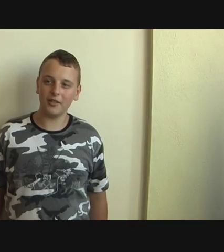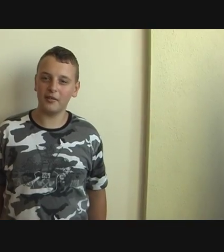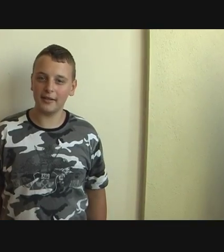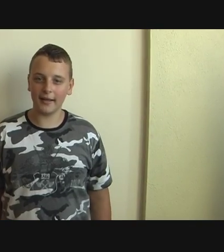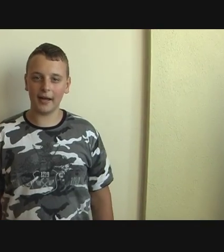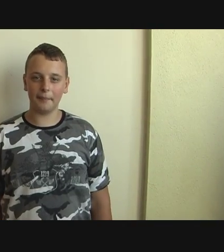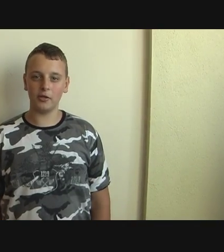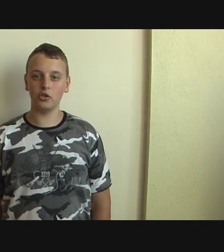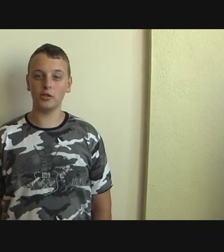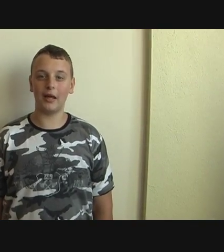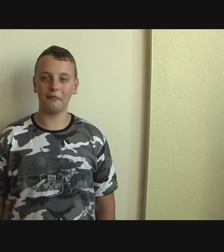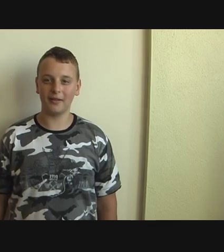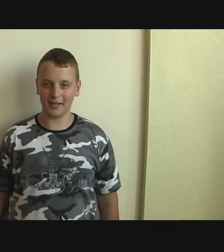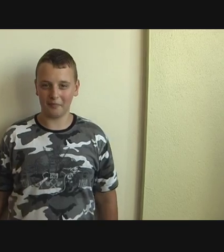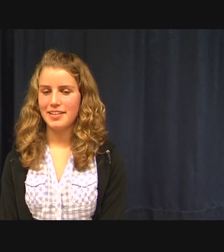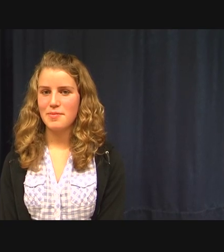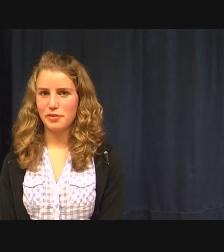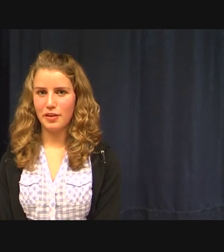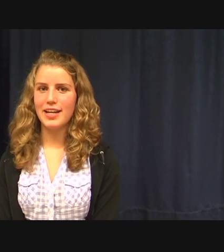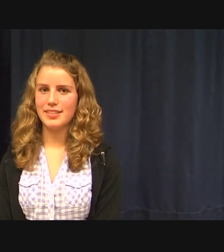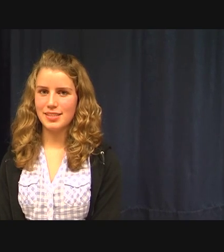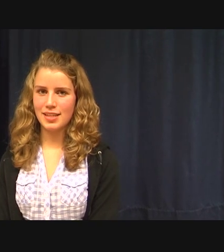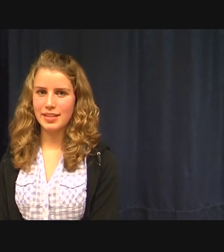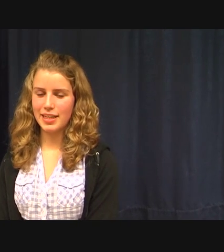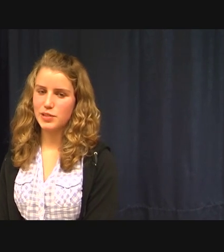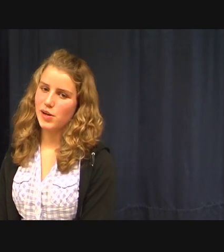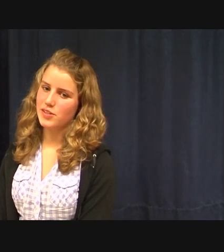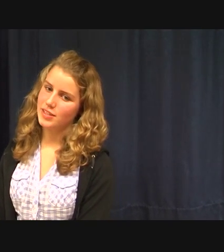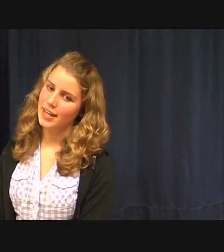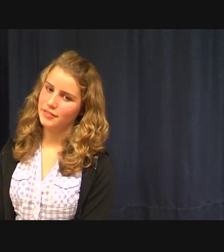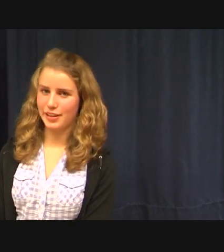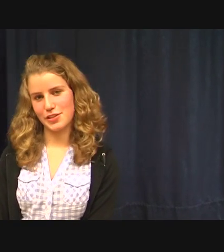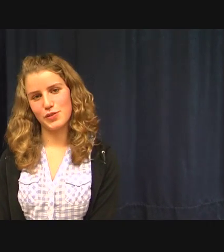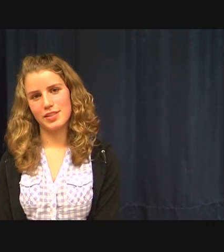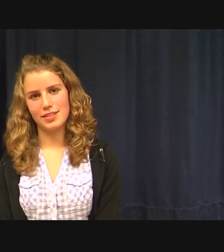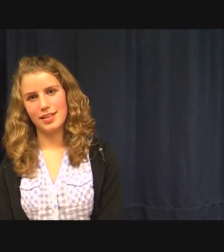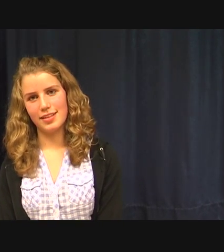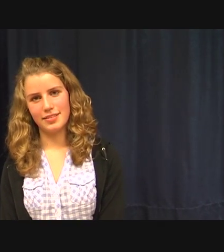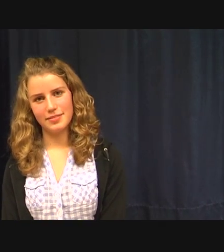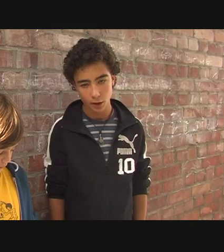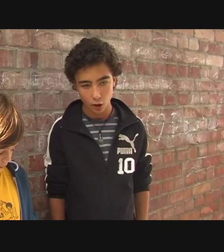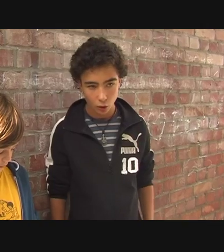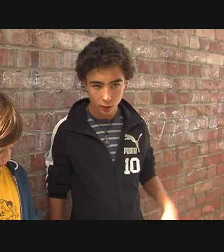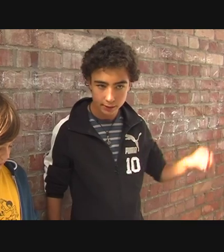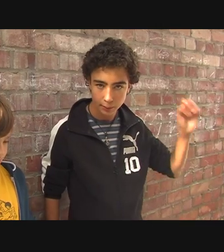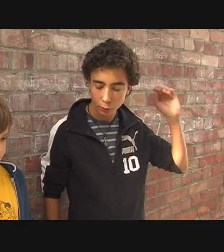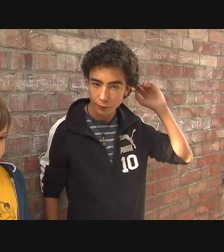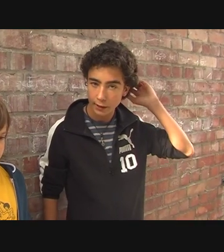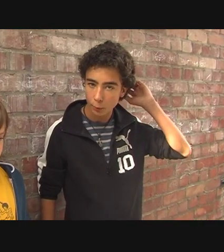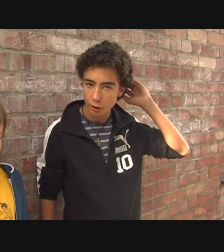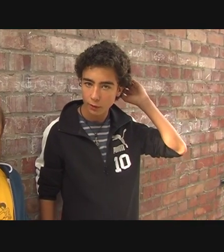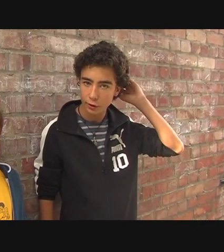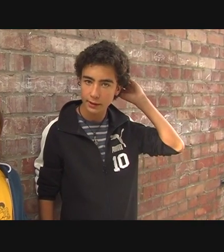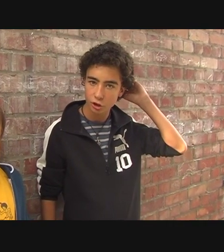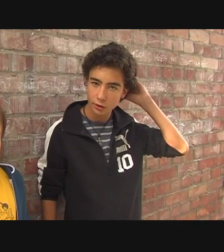Ich würde im Internet keine persönlichen Daten weitergeben. Bevor ihr ins Internet geht, solltet ihr einen Virenschutz installieren. Und sein Profil